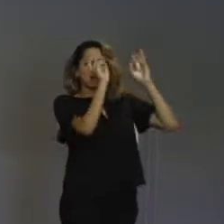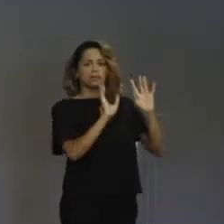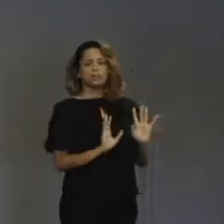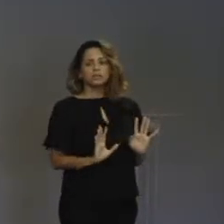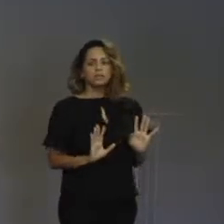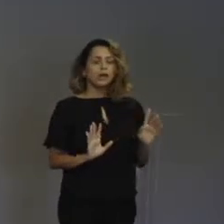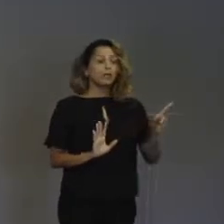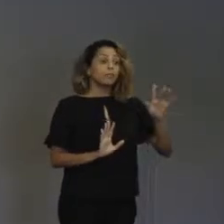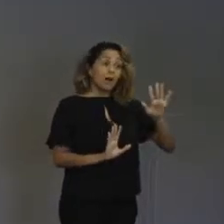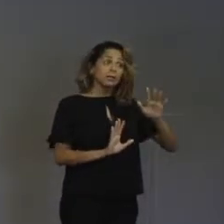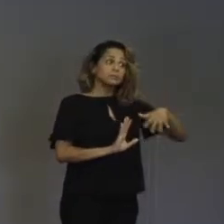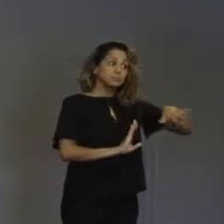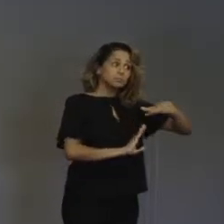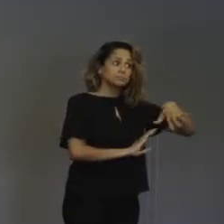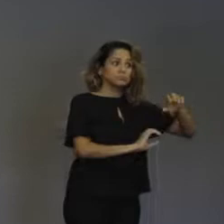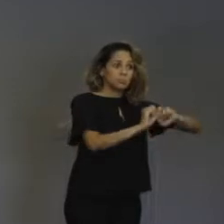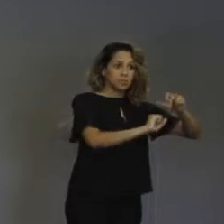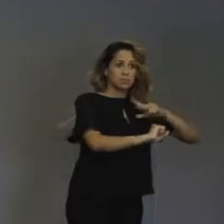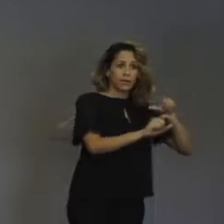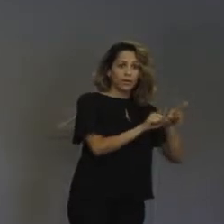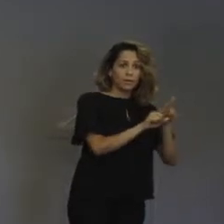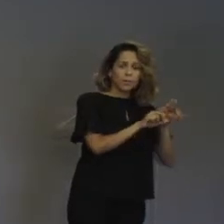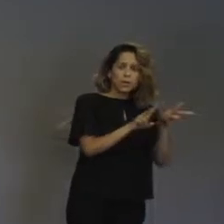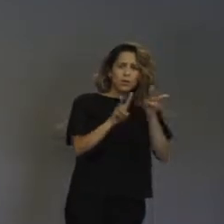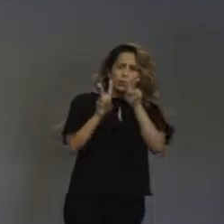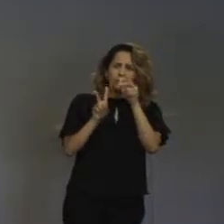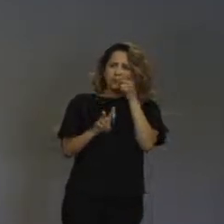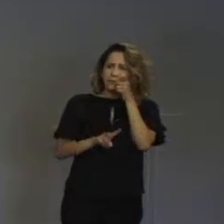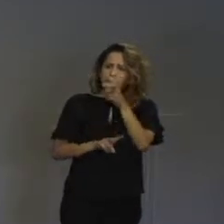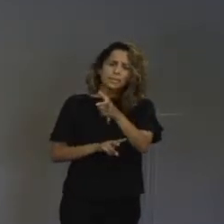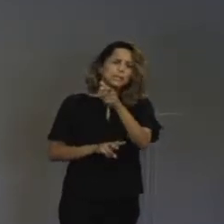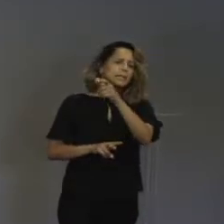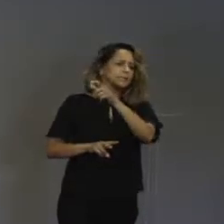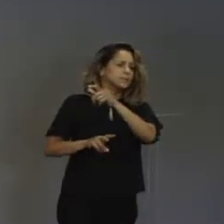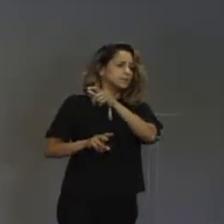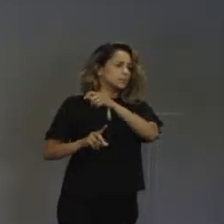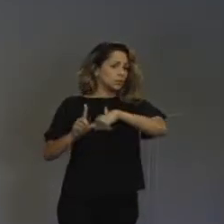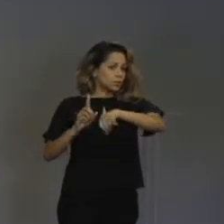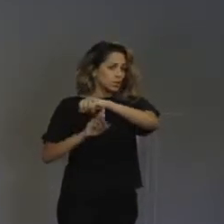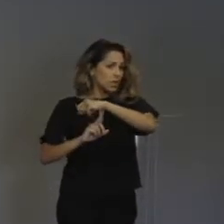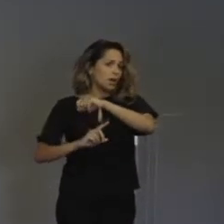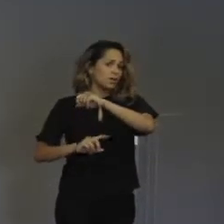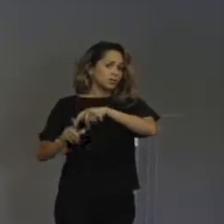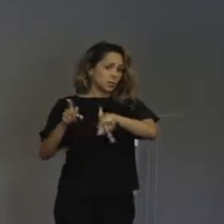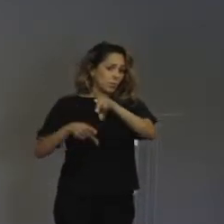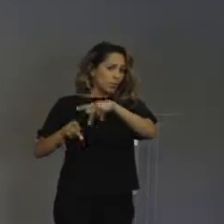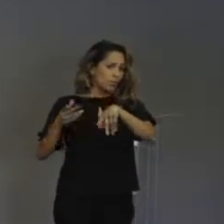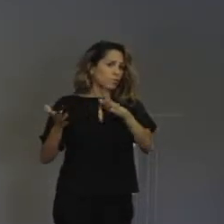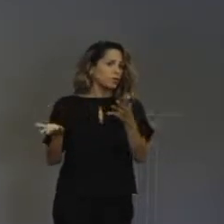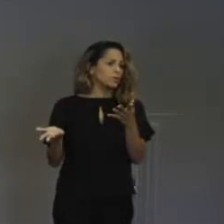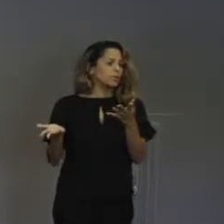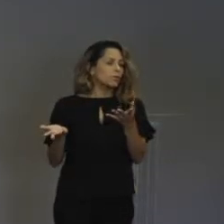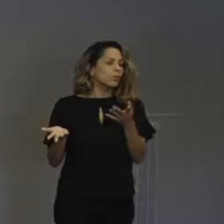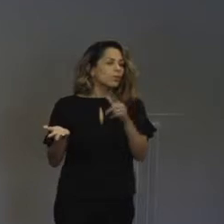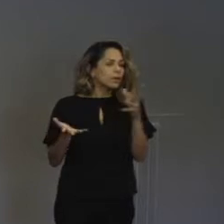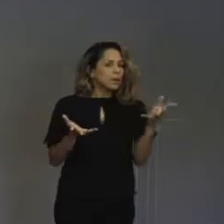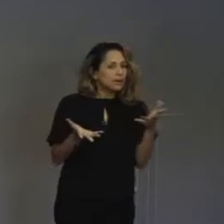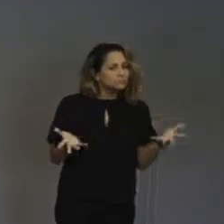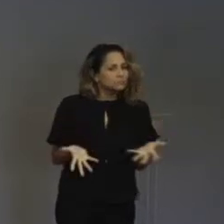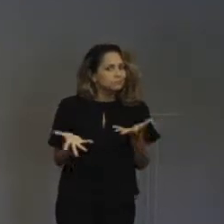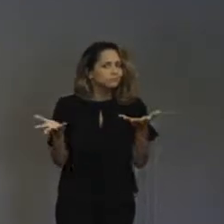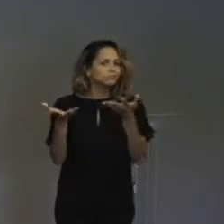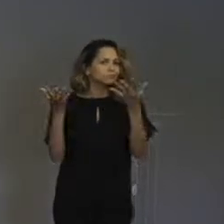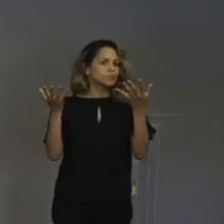olhando para o setor público, para as questões de interesse público, e querendo colaborar e querendo construir essa cidade, tendo